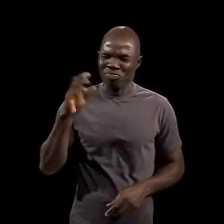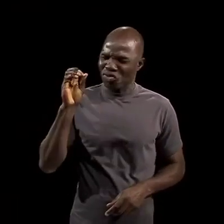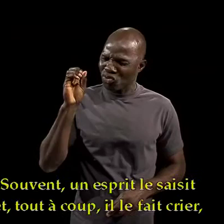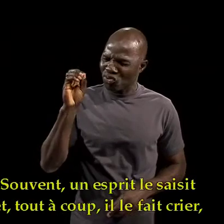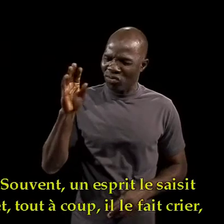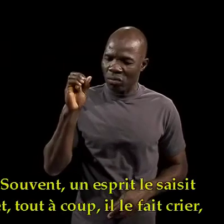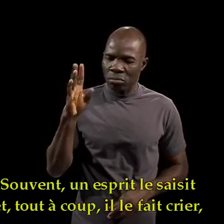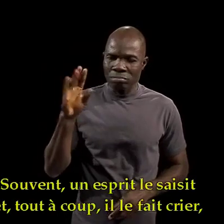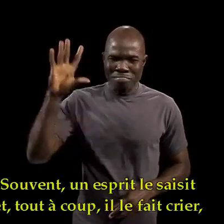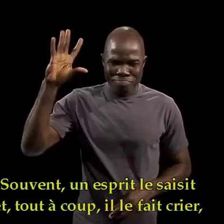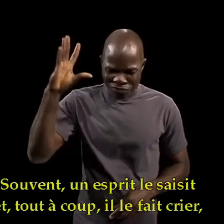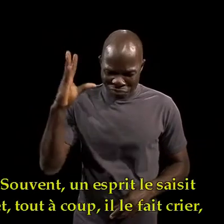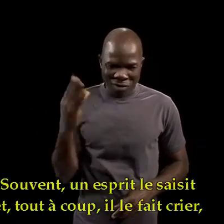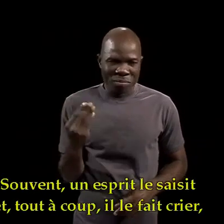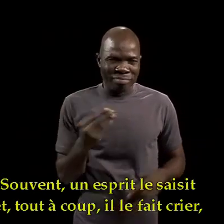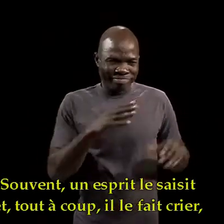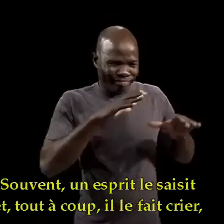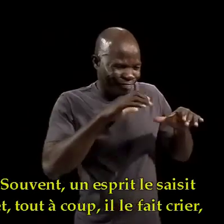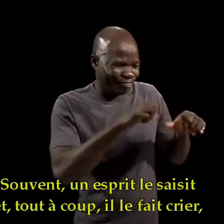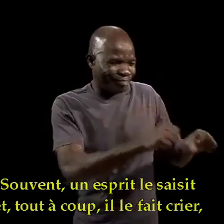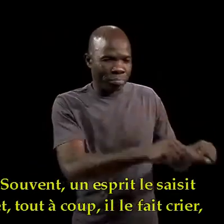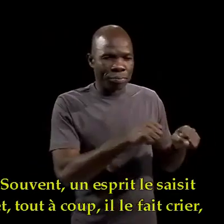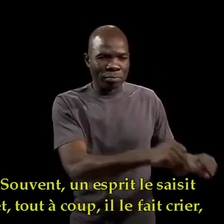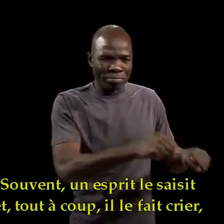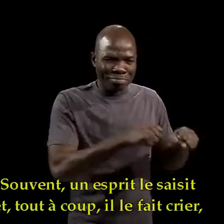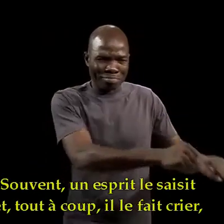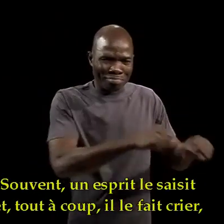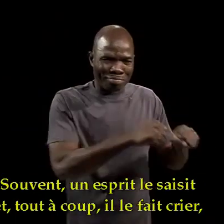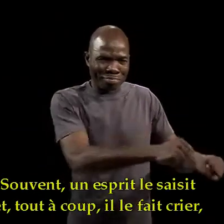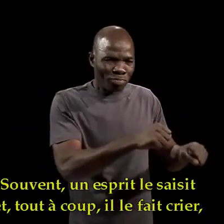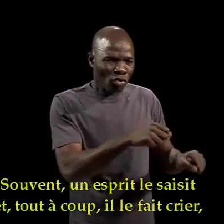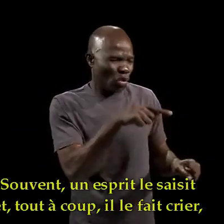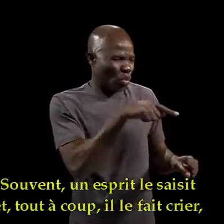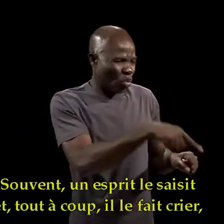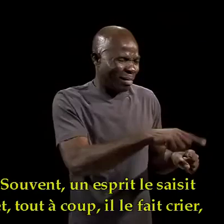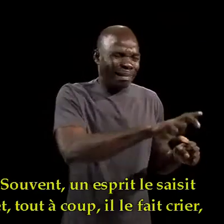Souvent, un esprit le saisit et tout à coup, il le fait crier.